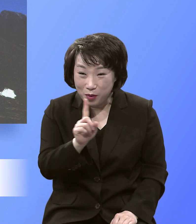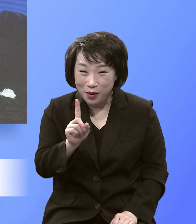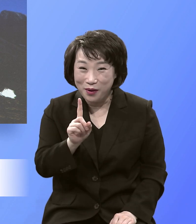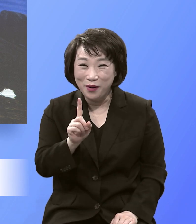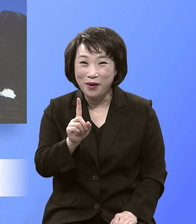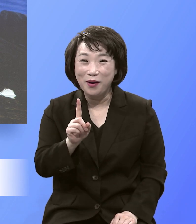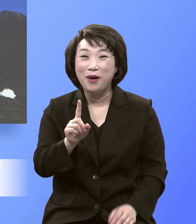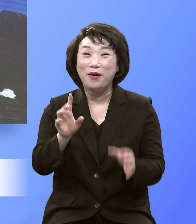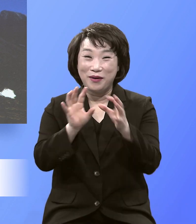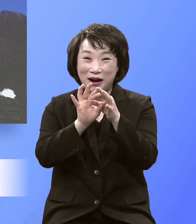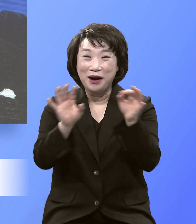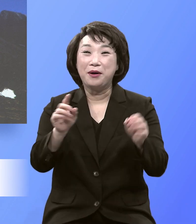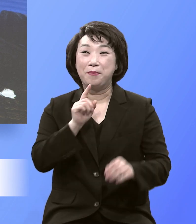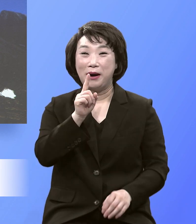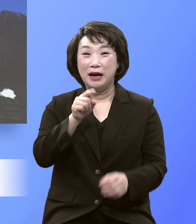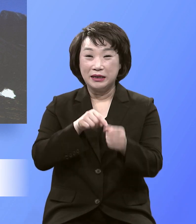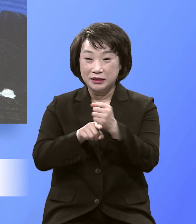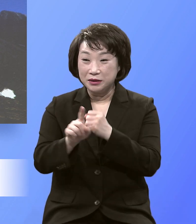무엇이든지라고 하는 말은